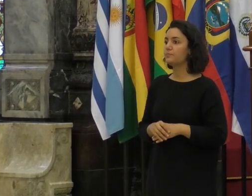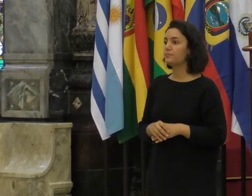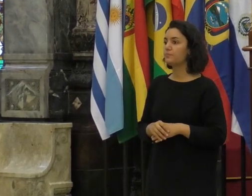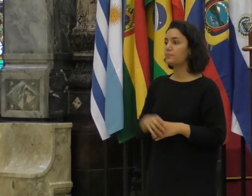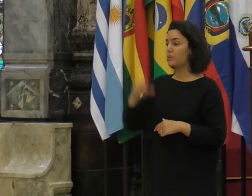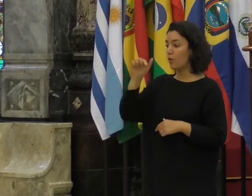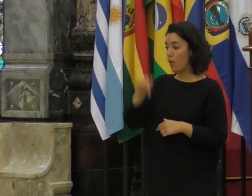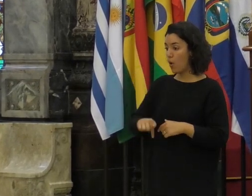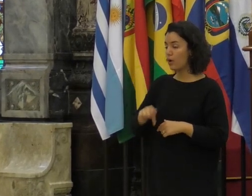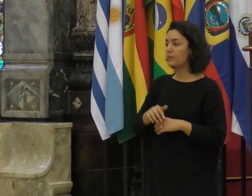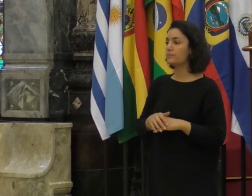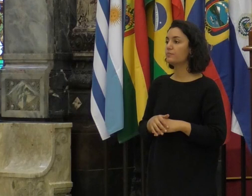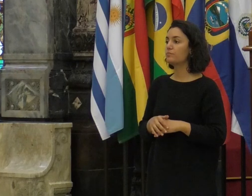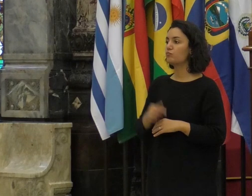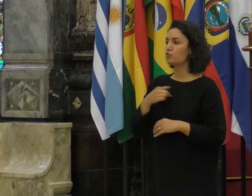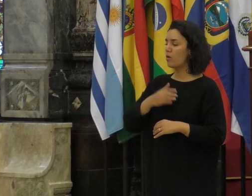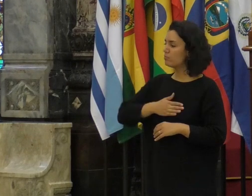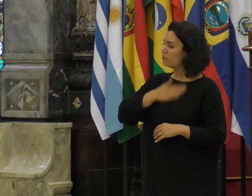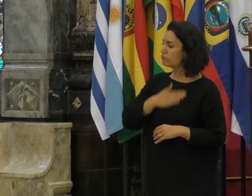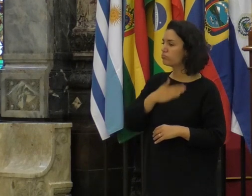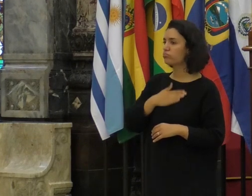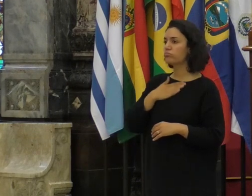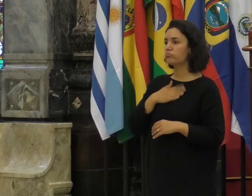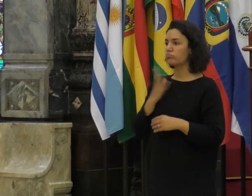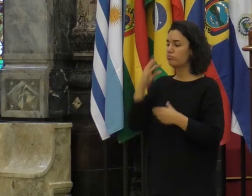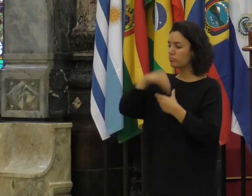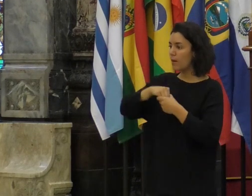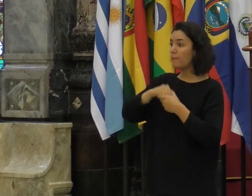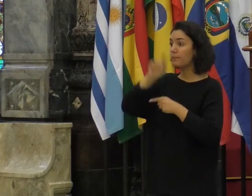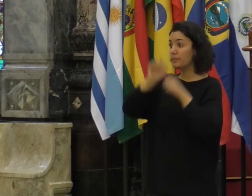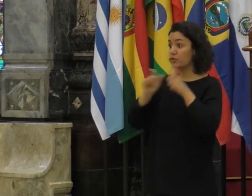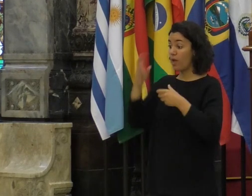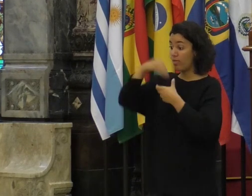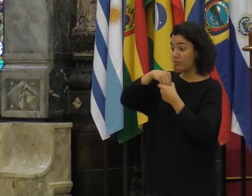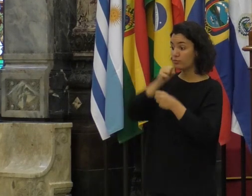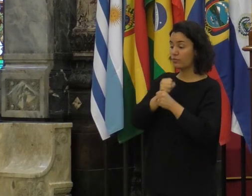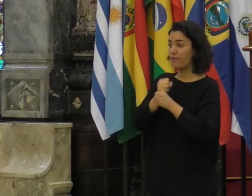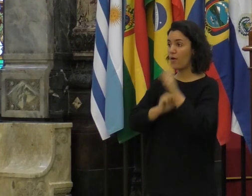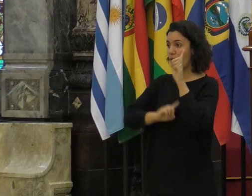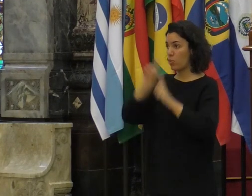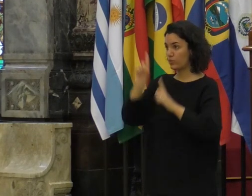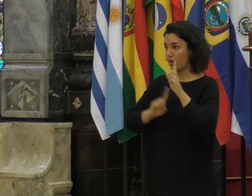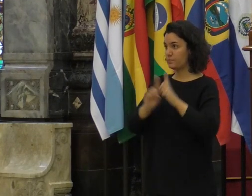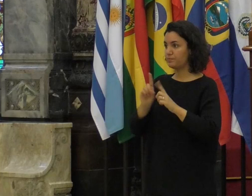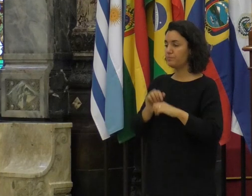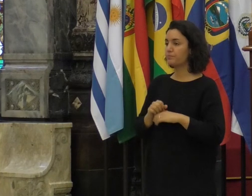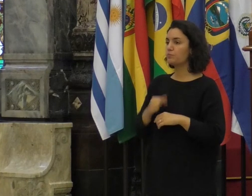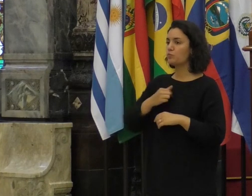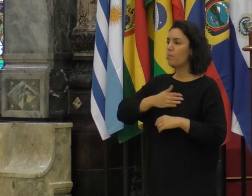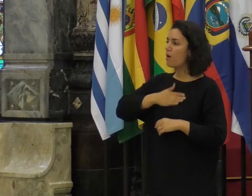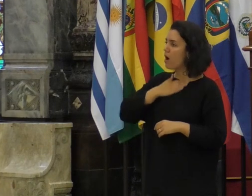Hoy me honro de ser uno de los miembros de esta casa de estudios. Me honro de